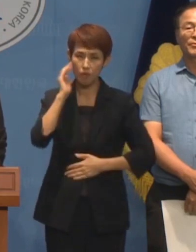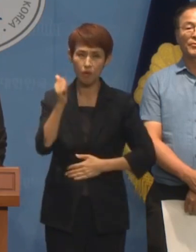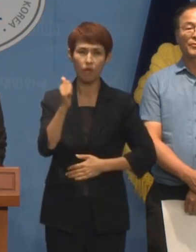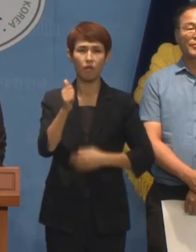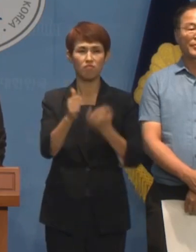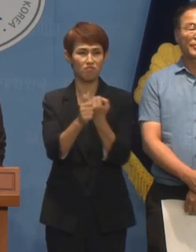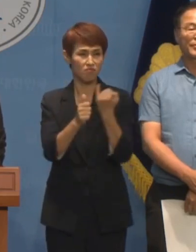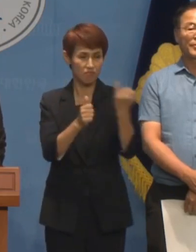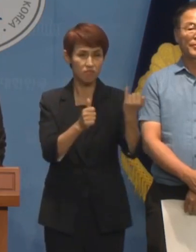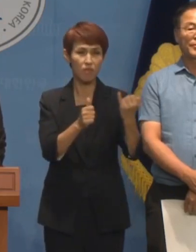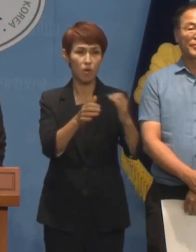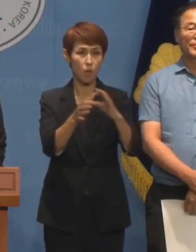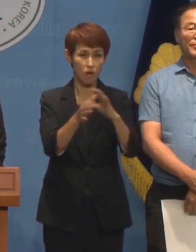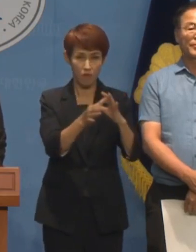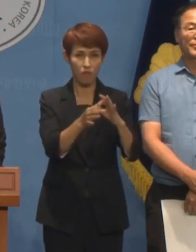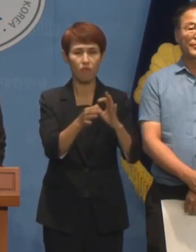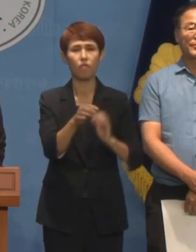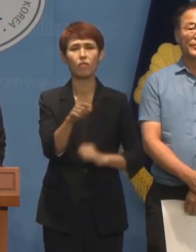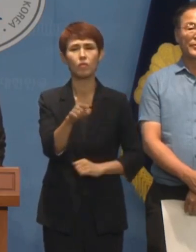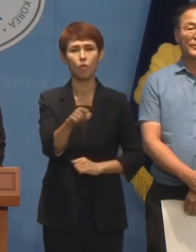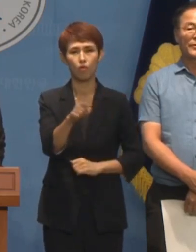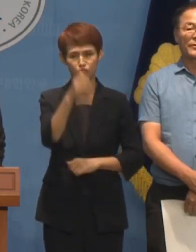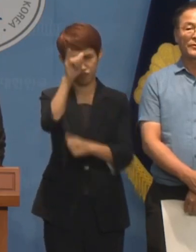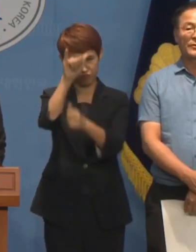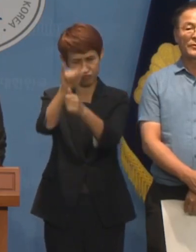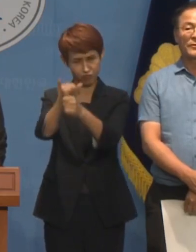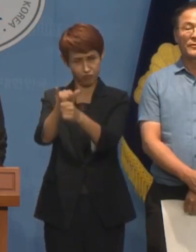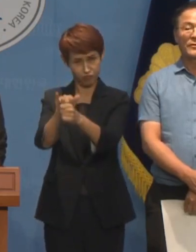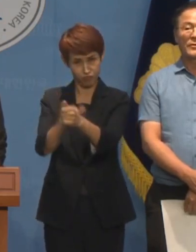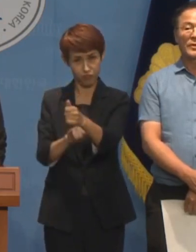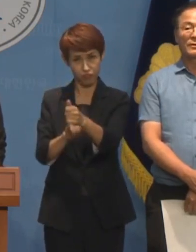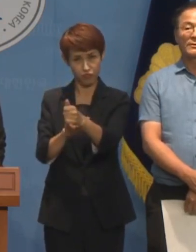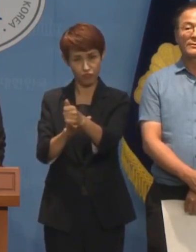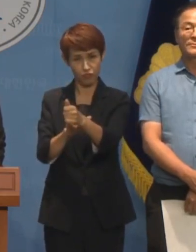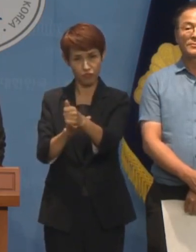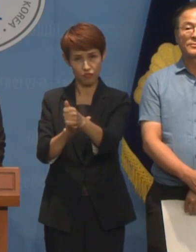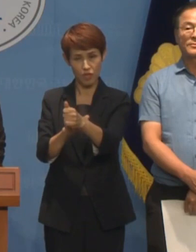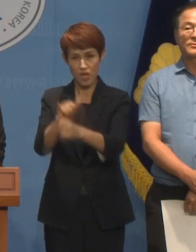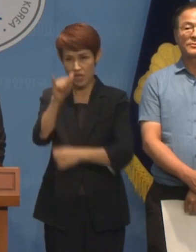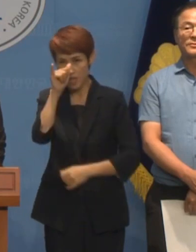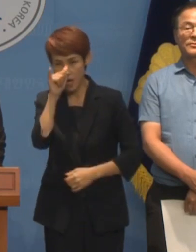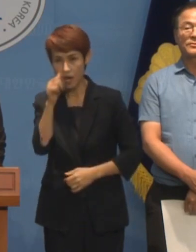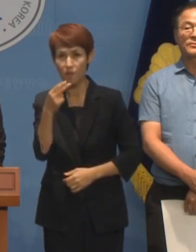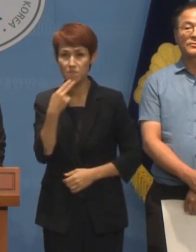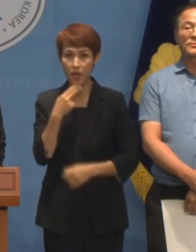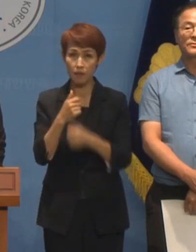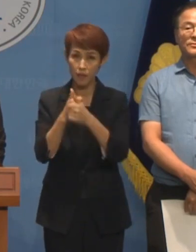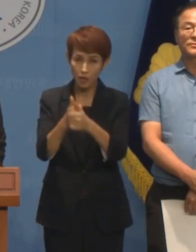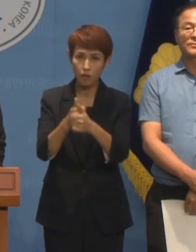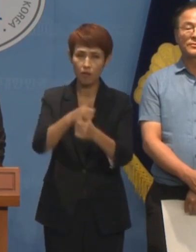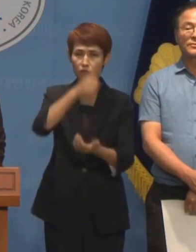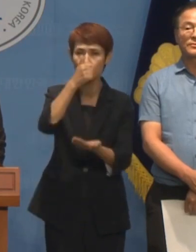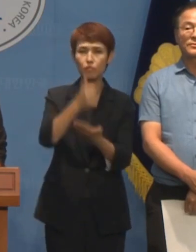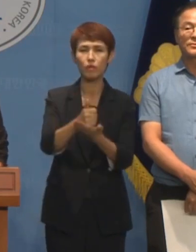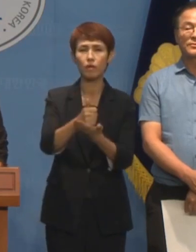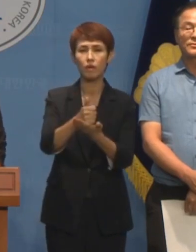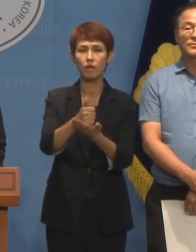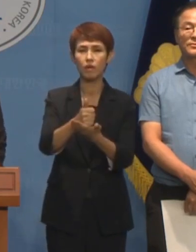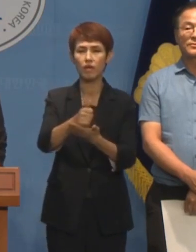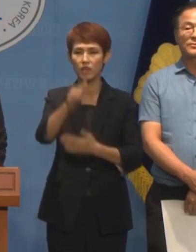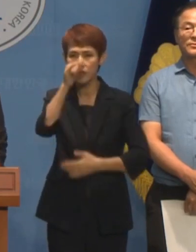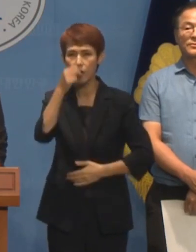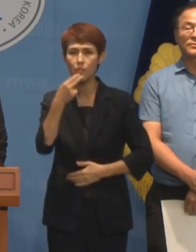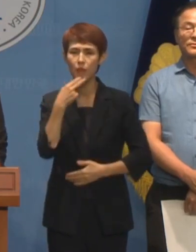정권의 친분과 충성도에 따라서 범죄의 사실과 범죄의 경중을 결정하는